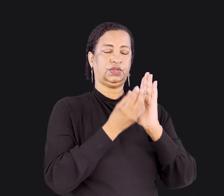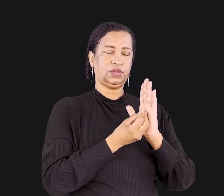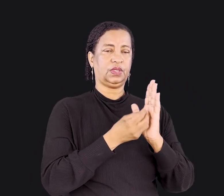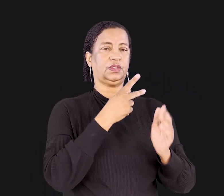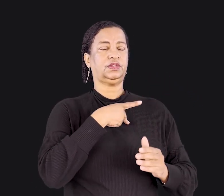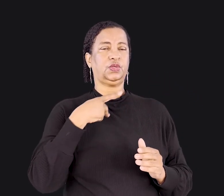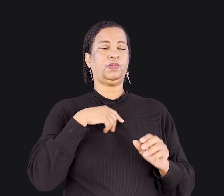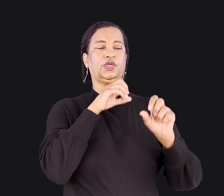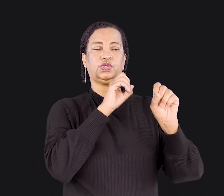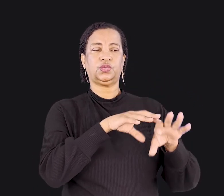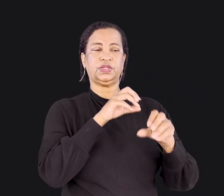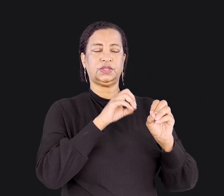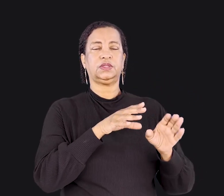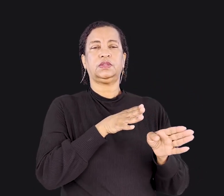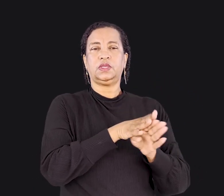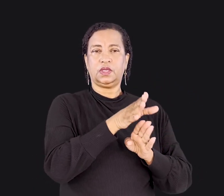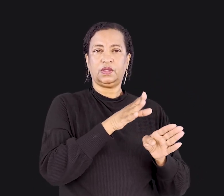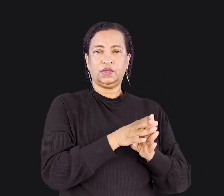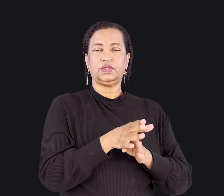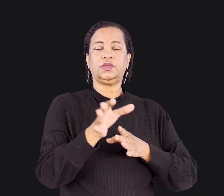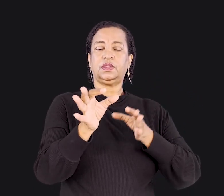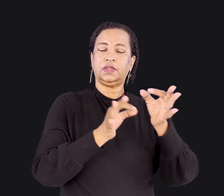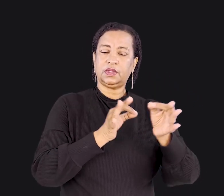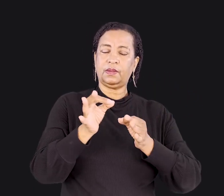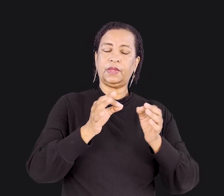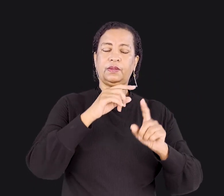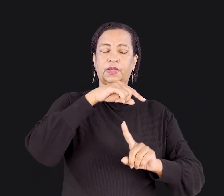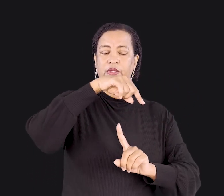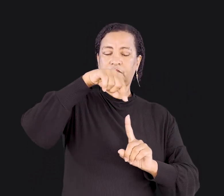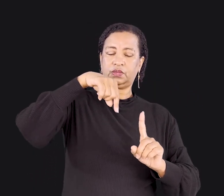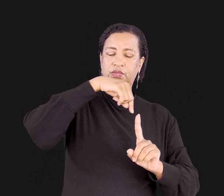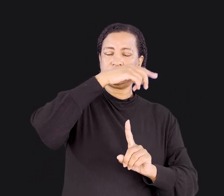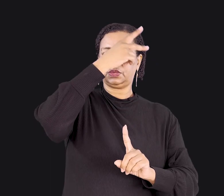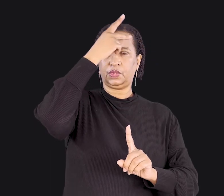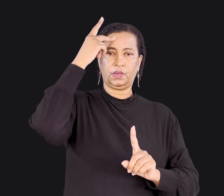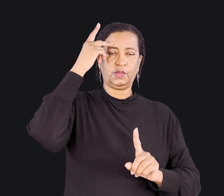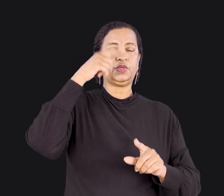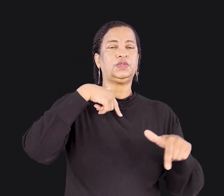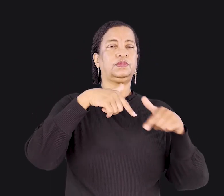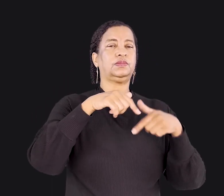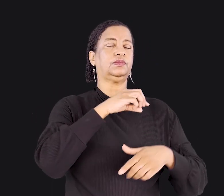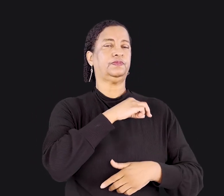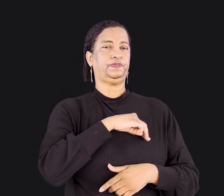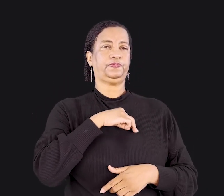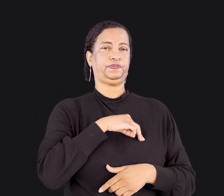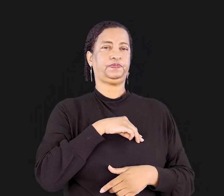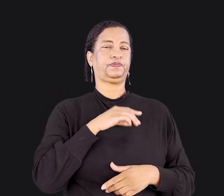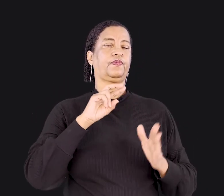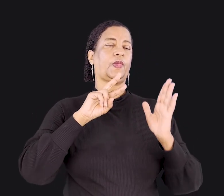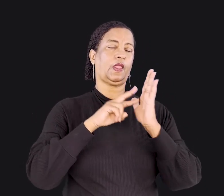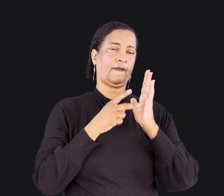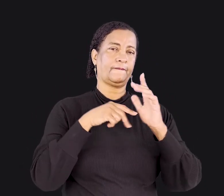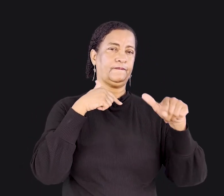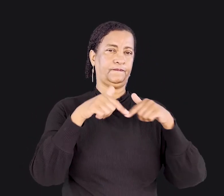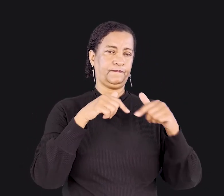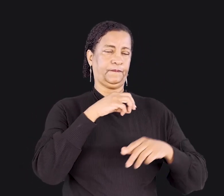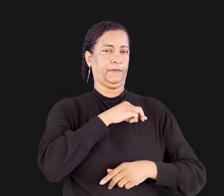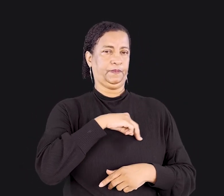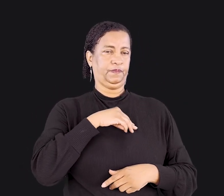ou aconselha, está preparando os santos para a obra do ministério. Isso quer dizer que o trabalho do ministério foi entregue aos